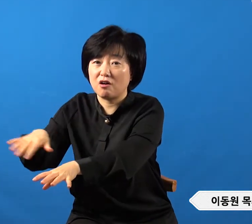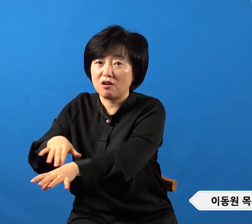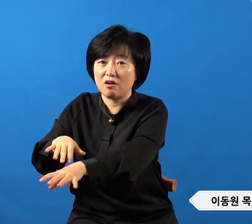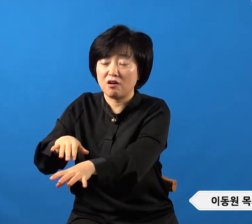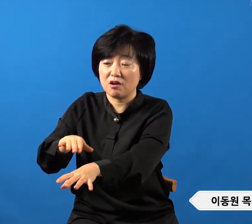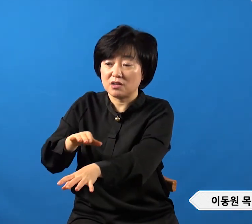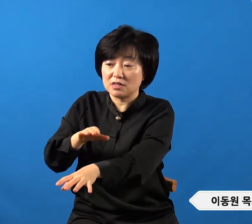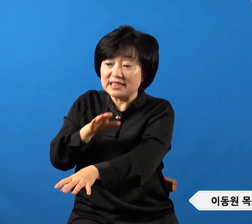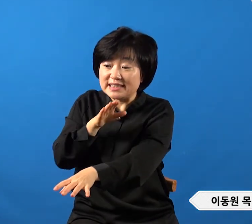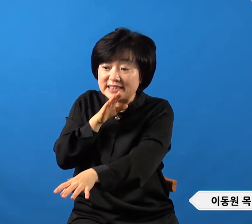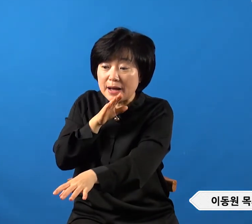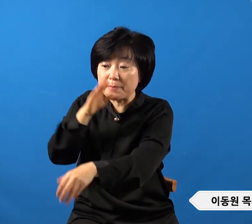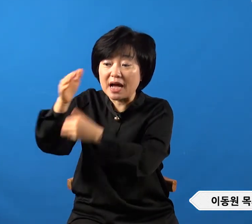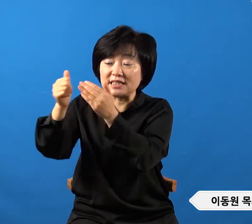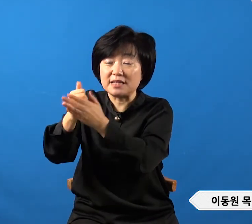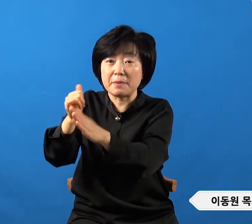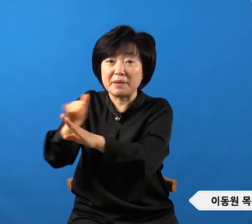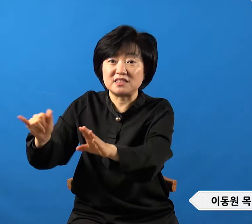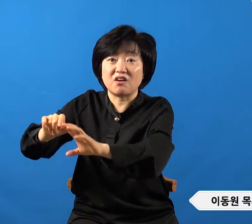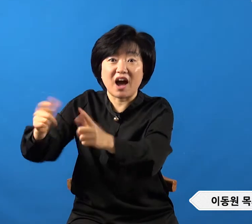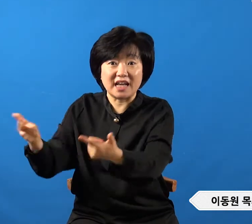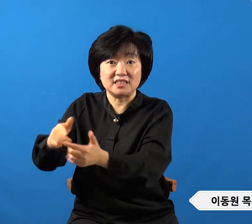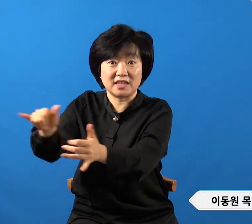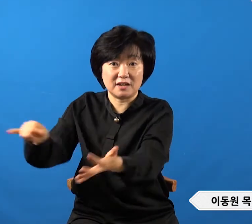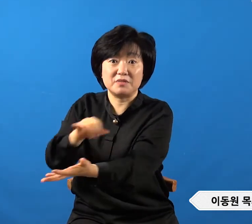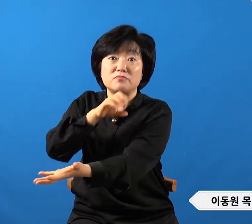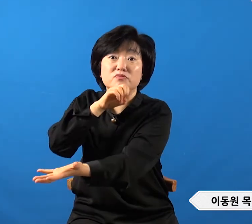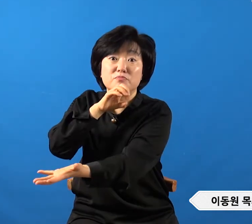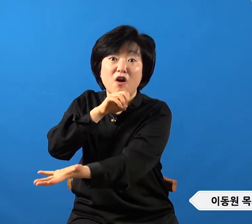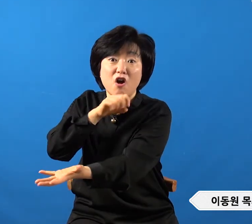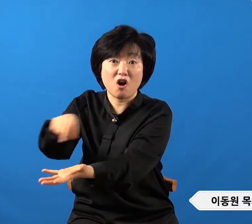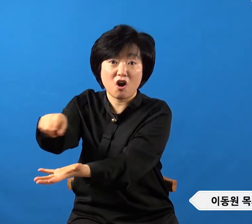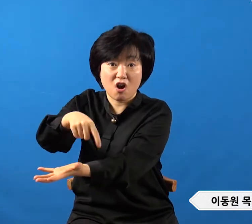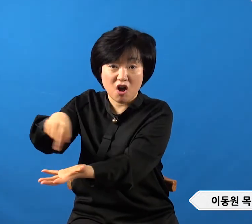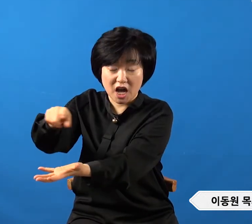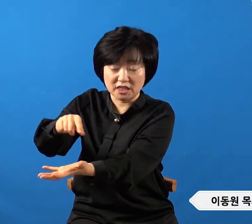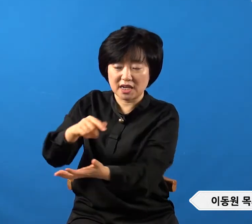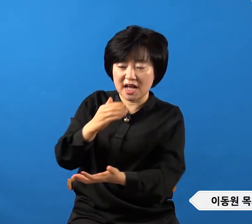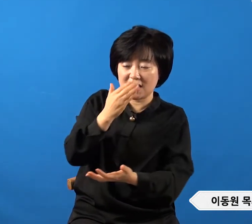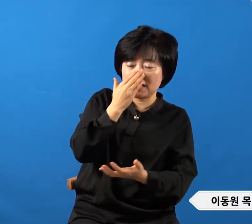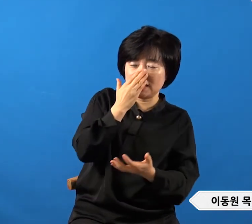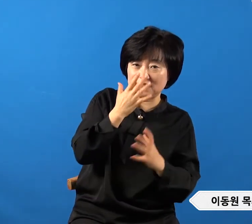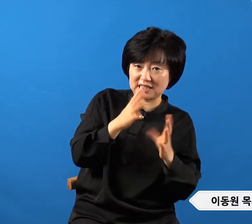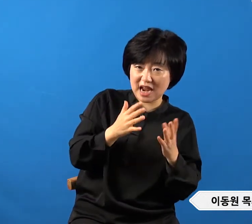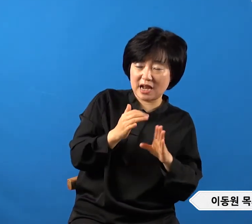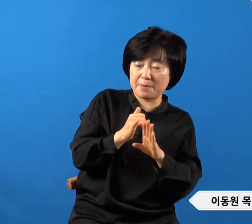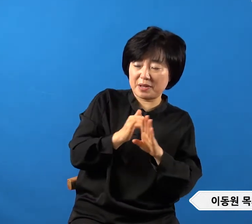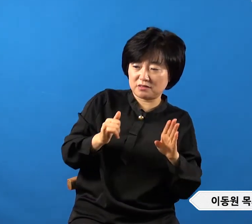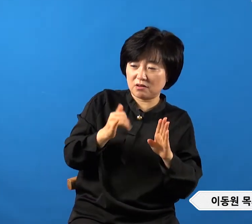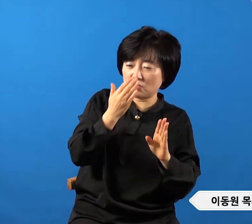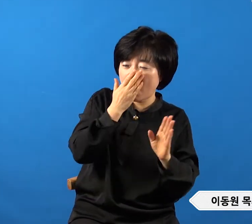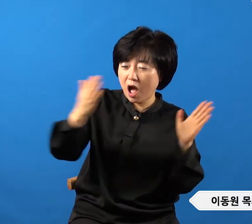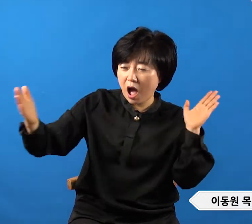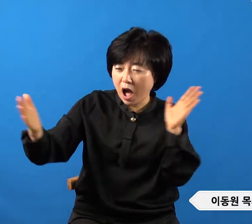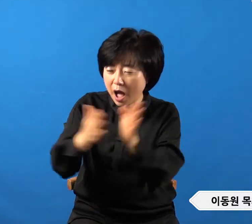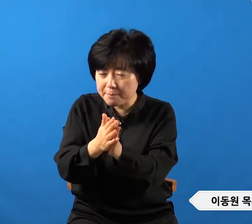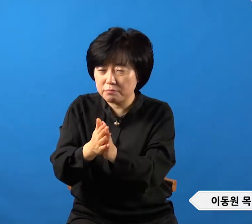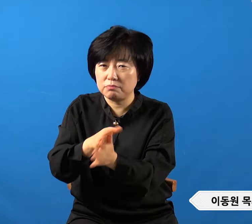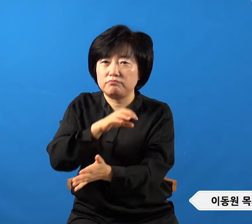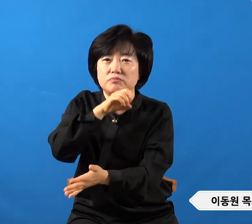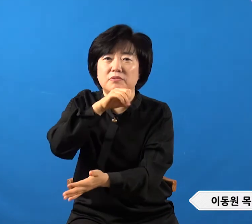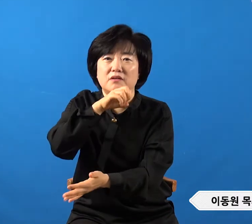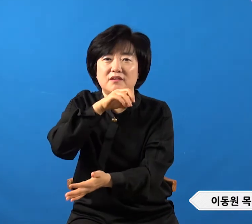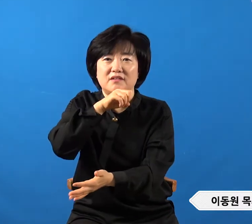이스라엘이 아닌 참된 하나님의 백성이 아닌 사람들이 불평을 시작하자 이스라엘 백성들도 불평하고